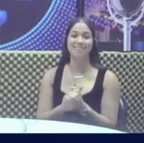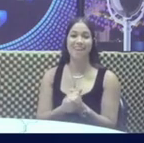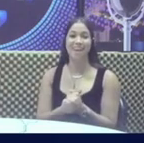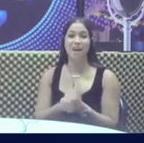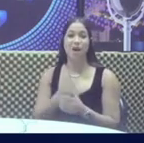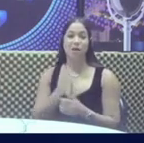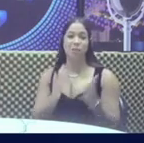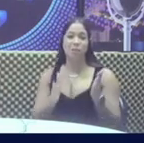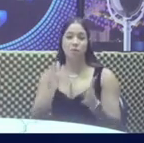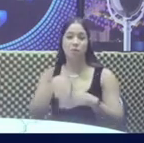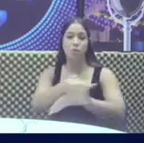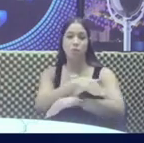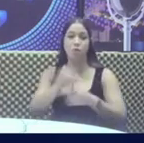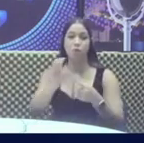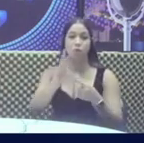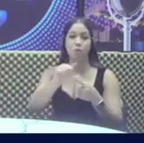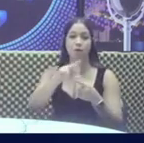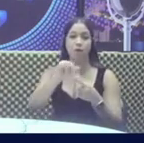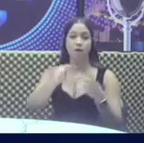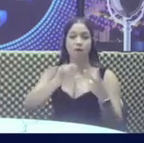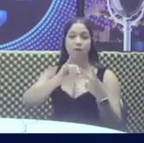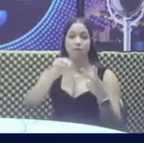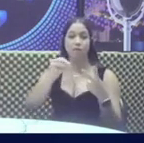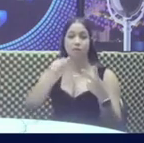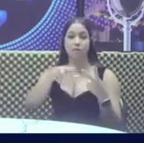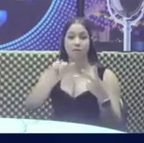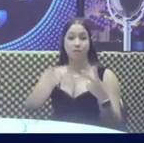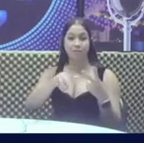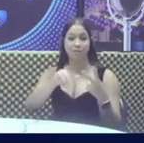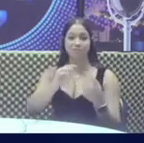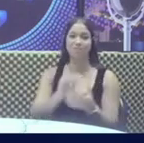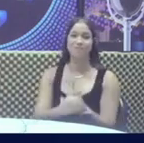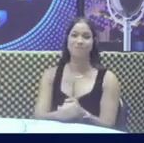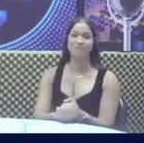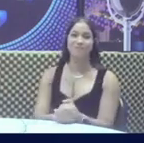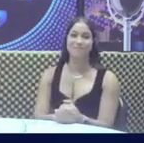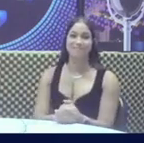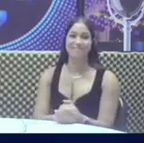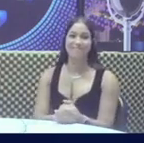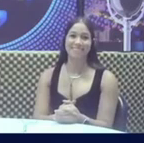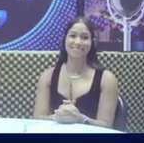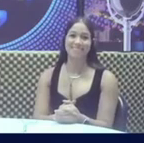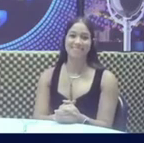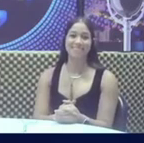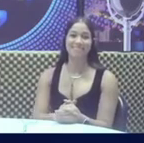Álvaro Alves Pinto, entre as ruas Cumari e Joaquim Vieira Ramos.